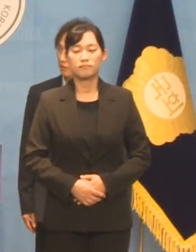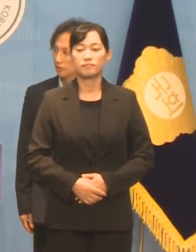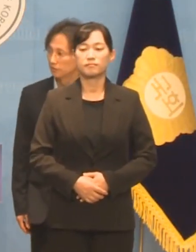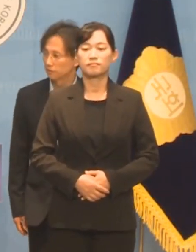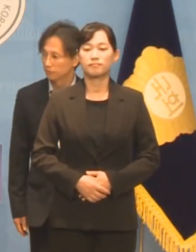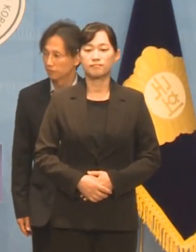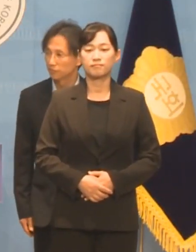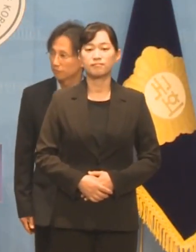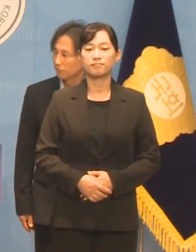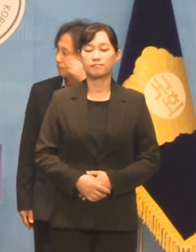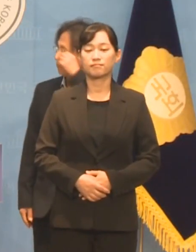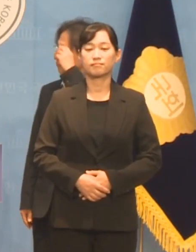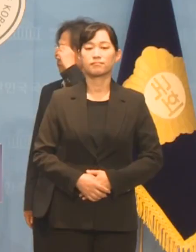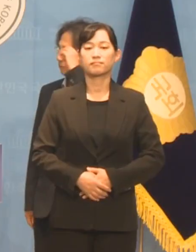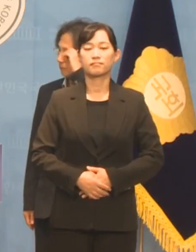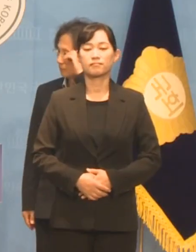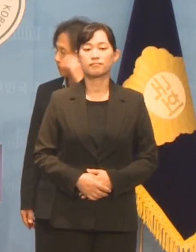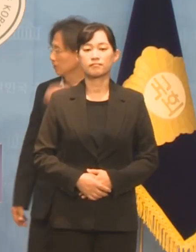잠깐만요.